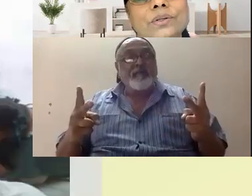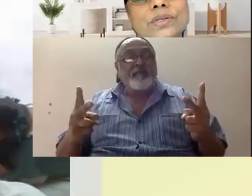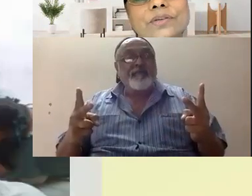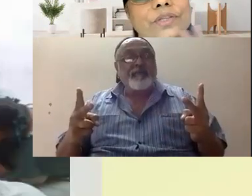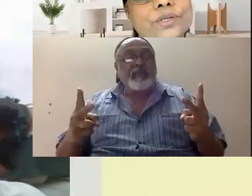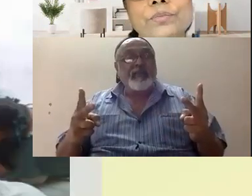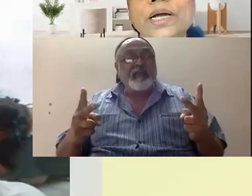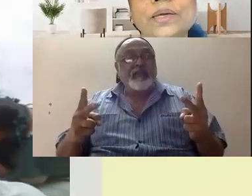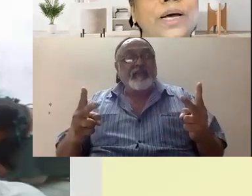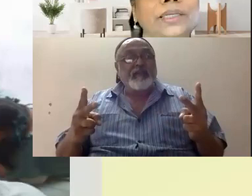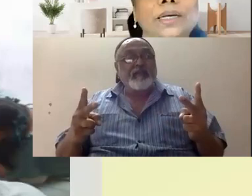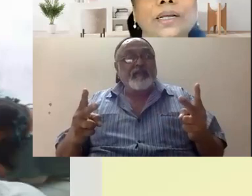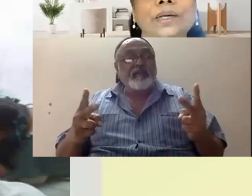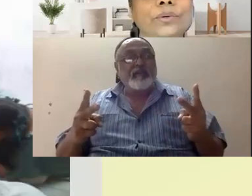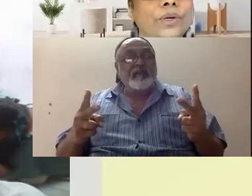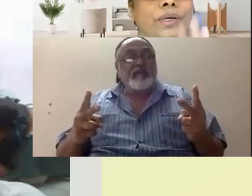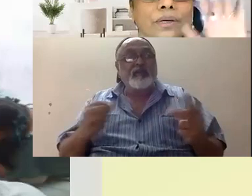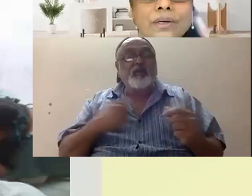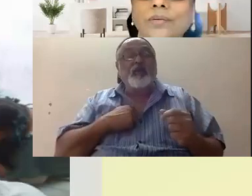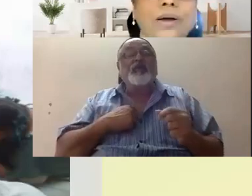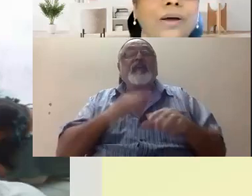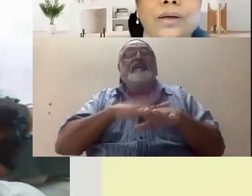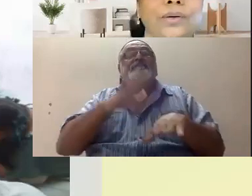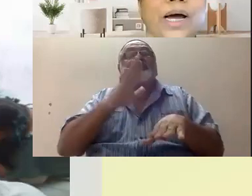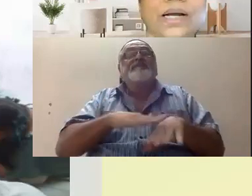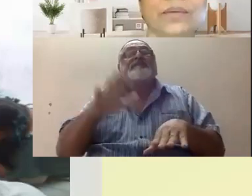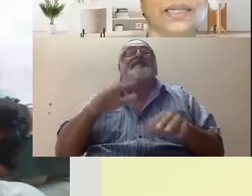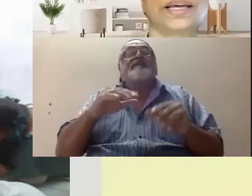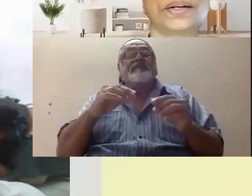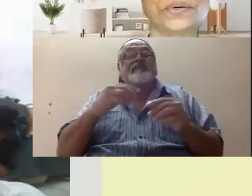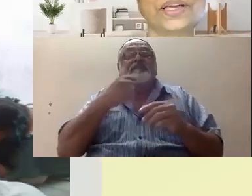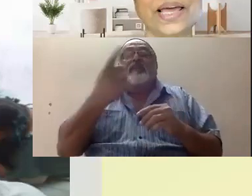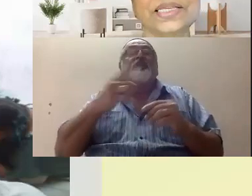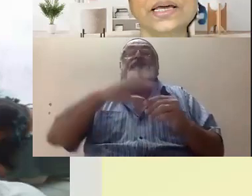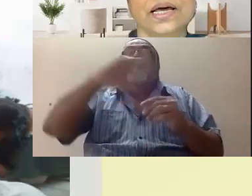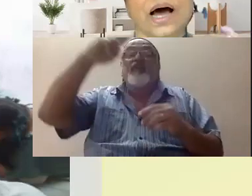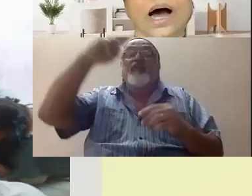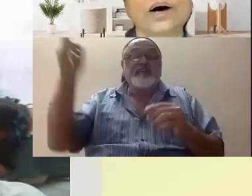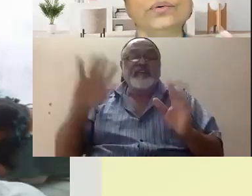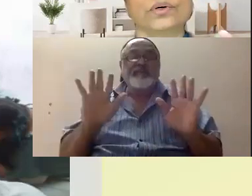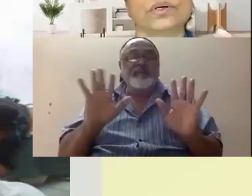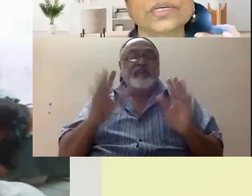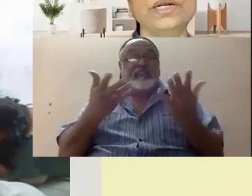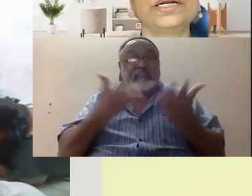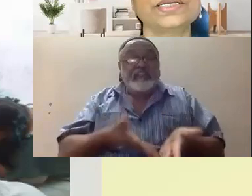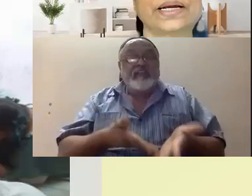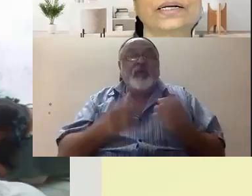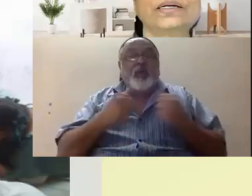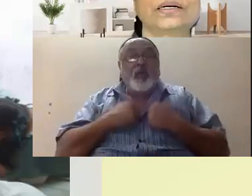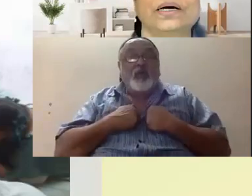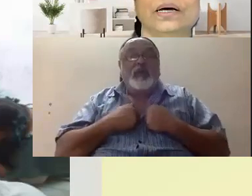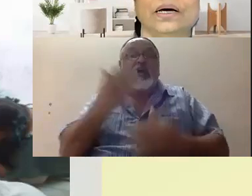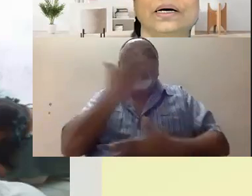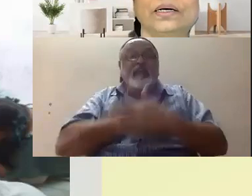जो सिर्फ तजुर्बा की बात कर रही हूँ, कोई बाहर की बात नहीं कर रही हूँ, कि कैसे हाउ डिसेबिलिटी